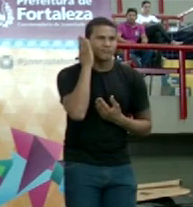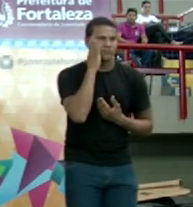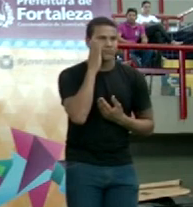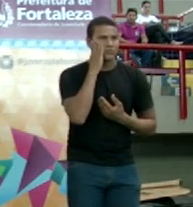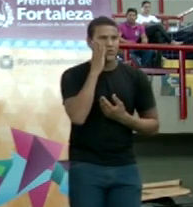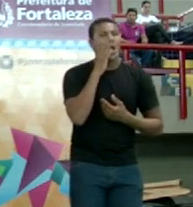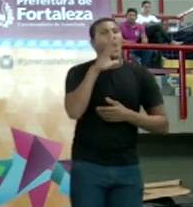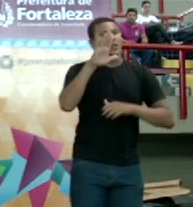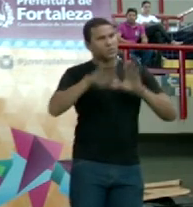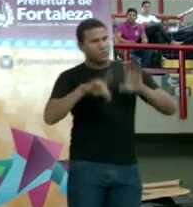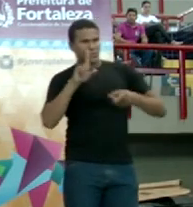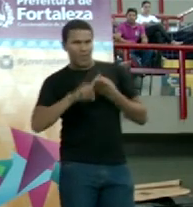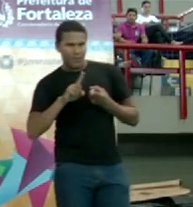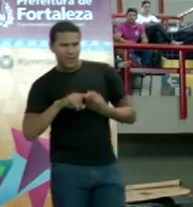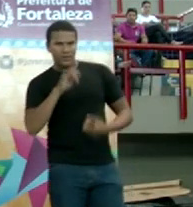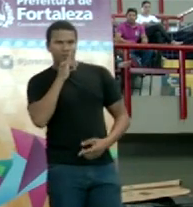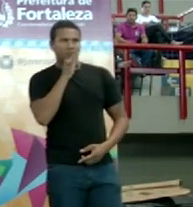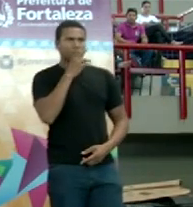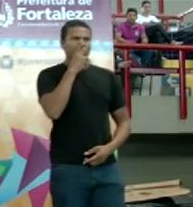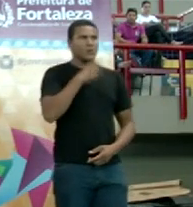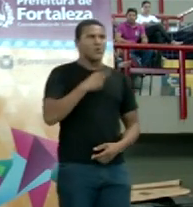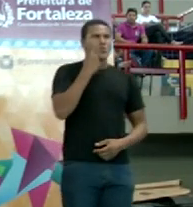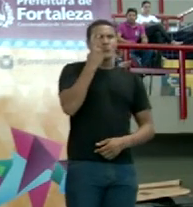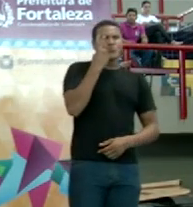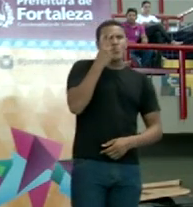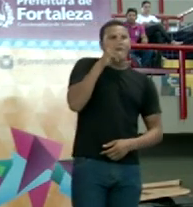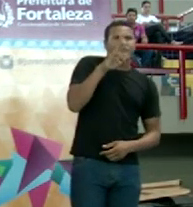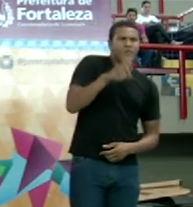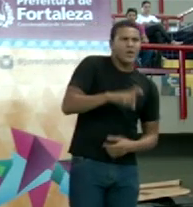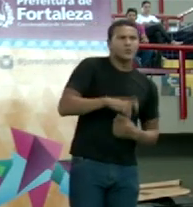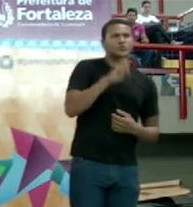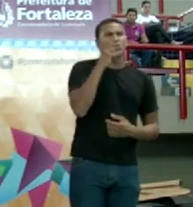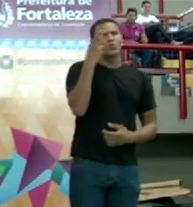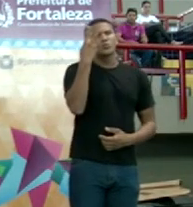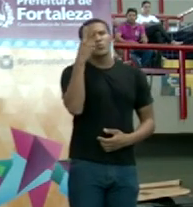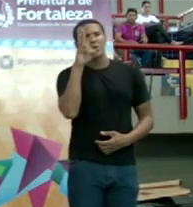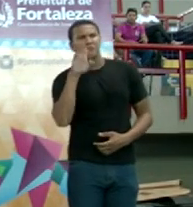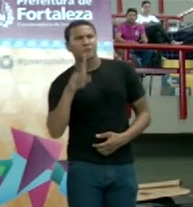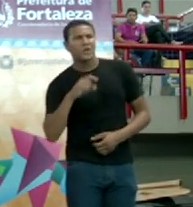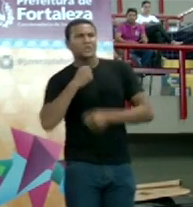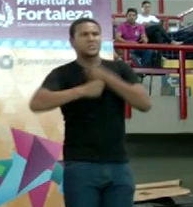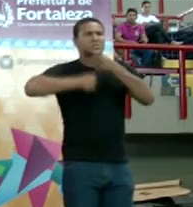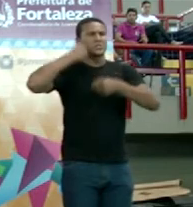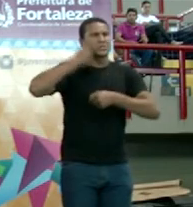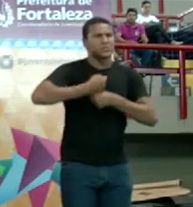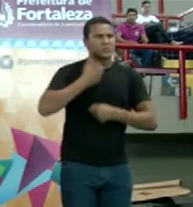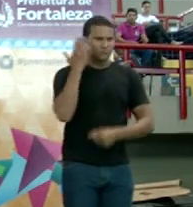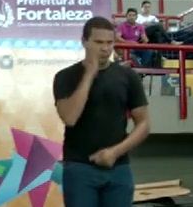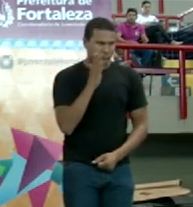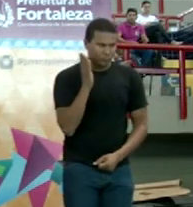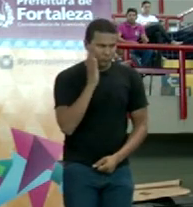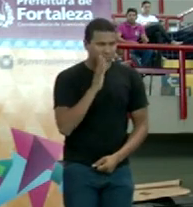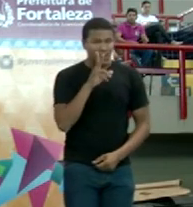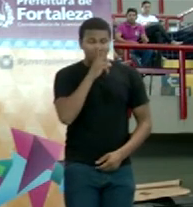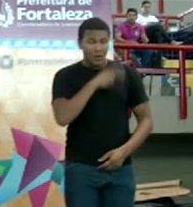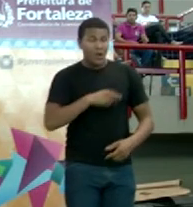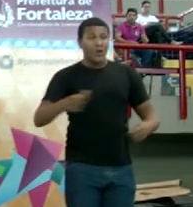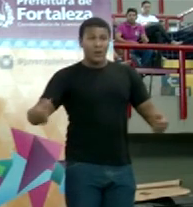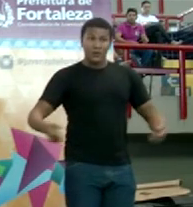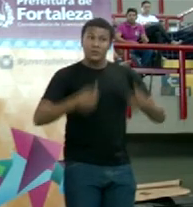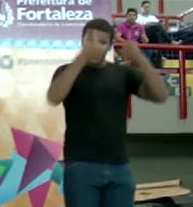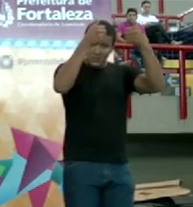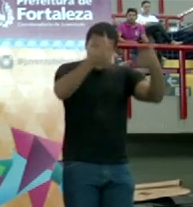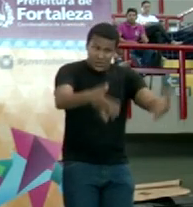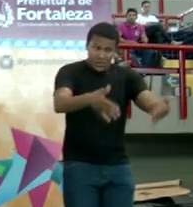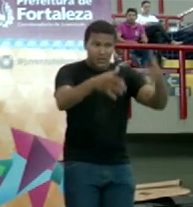por ano, 2 vezes por ano. Vocês estão compreendendo o que é o detalhamento? É você detalhar e explicar